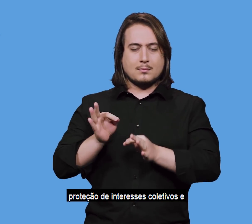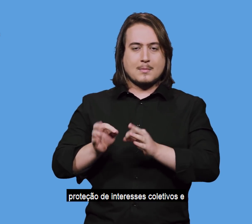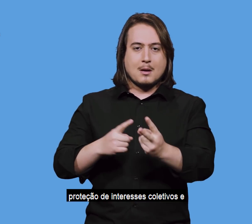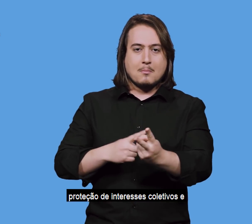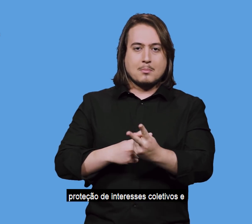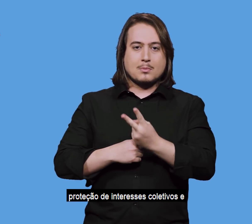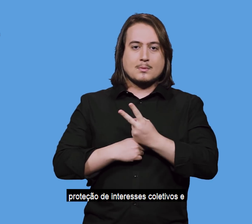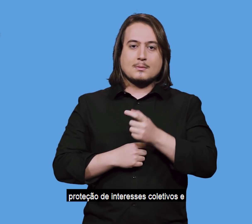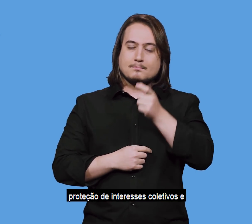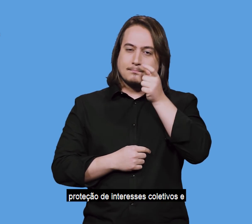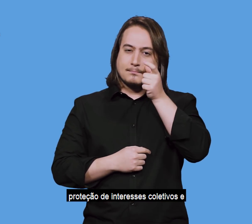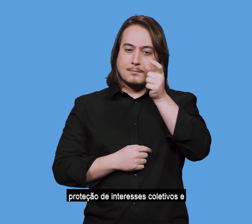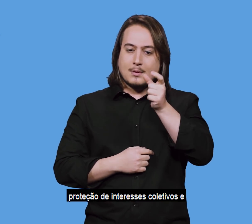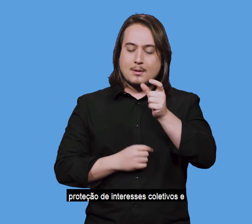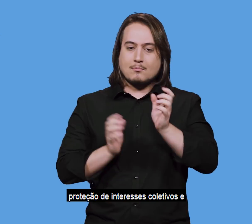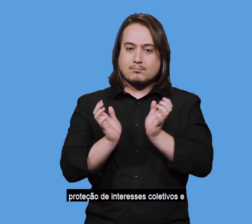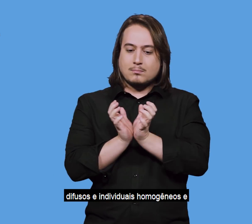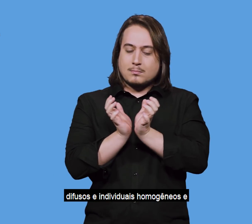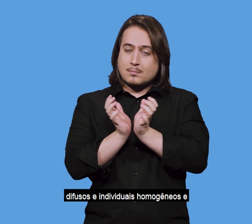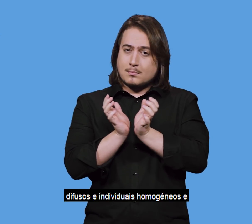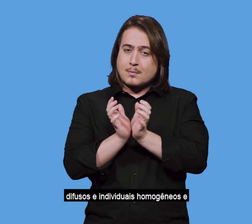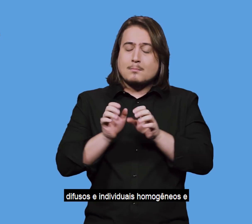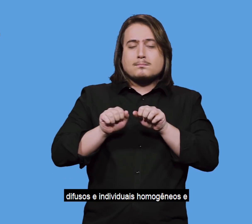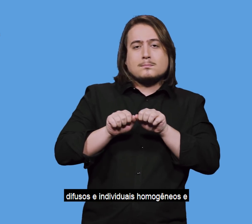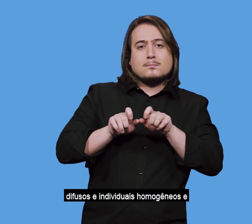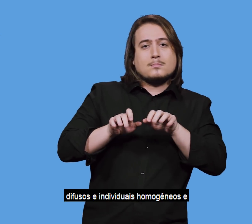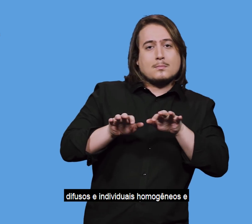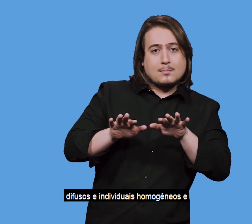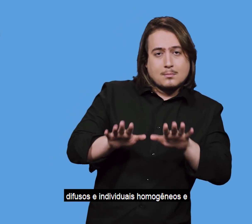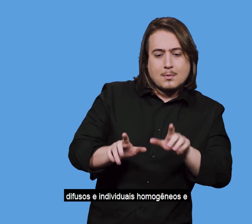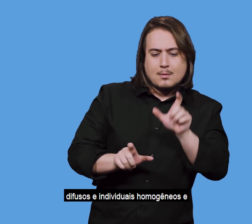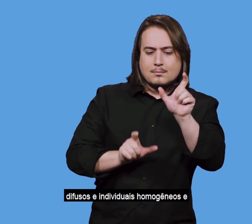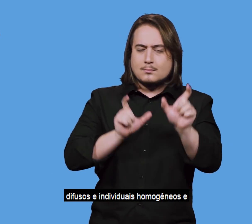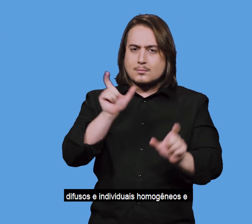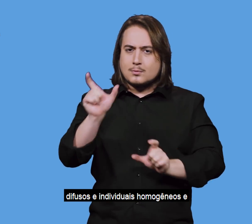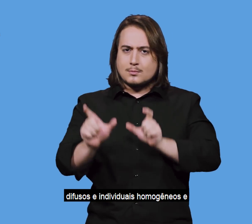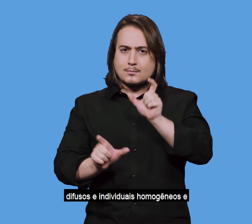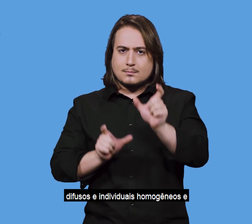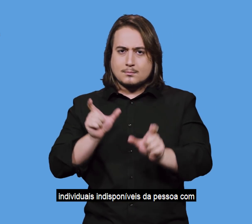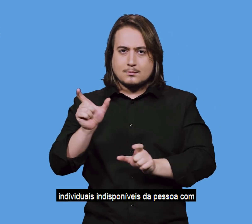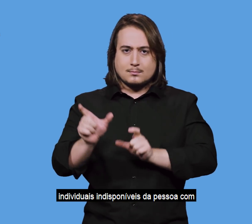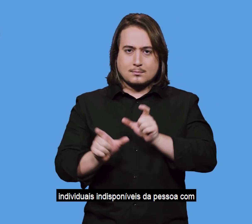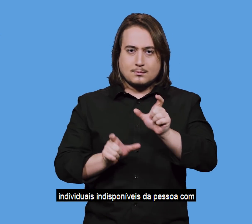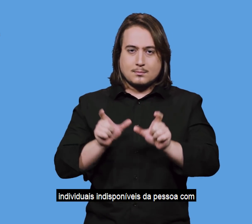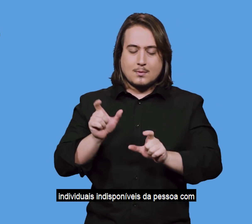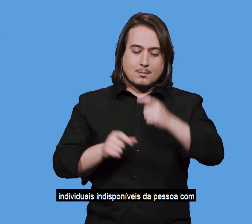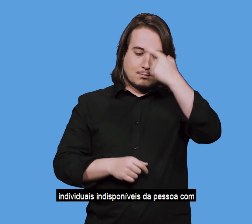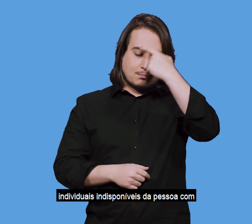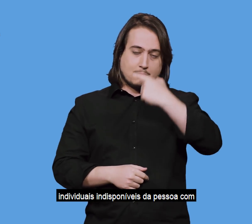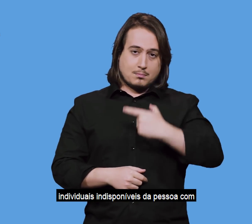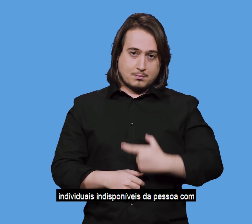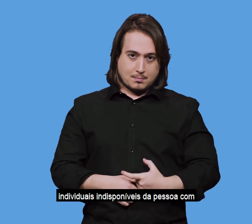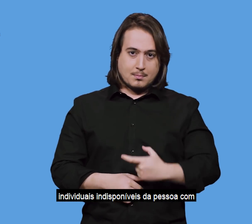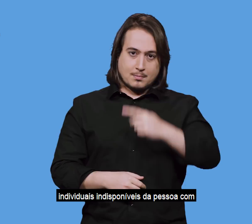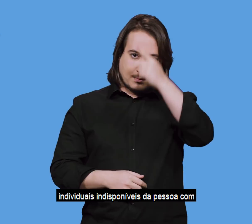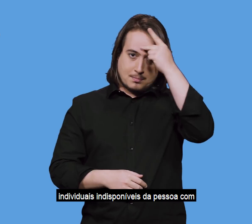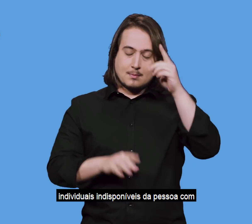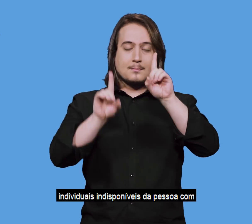coletivos e difusos e individuais homogêneos e individuais indisponíveis da pessoa com